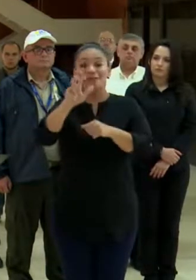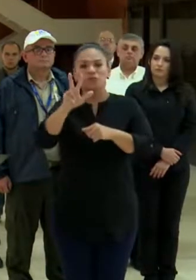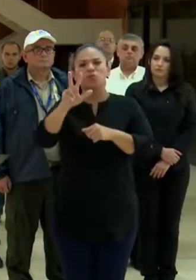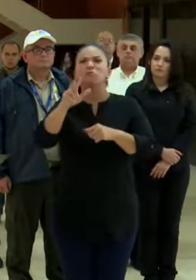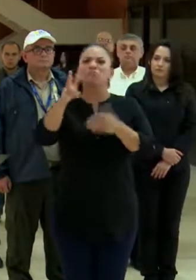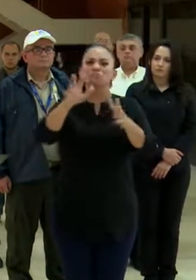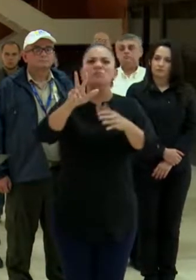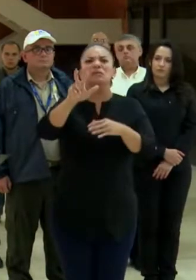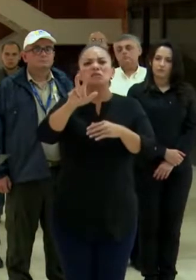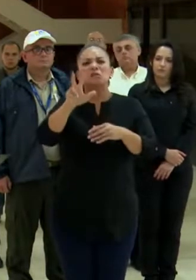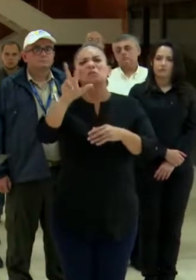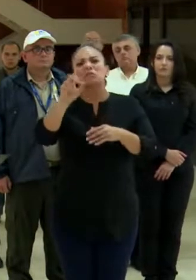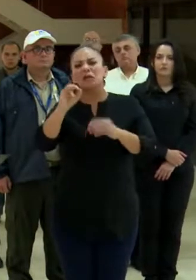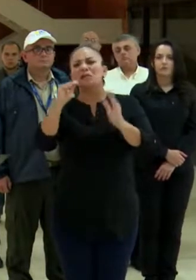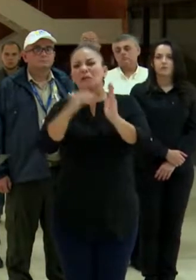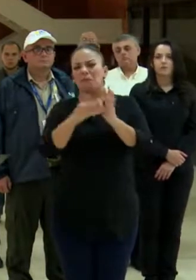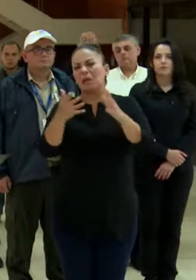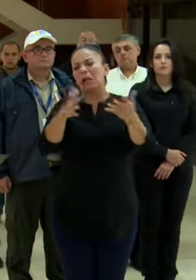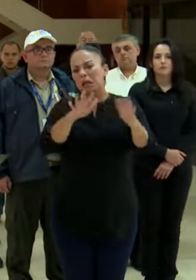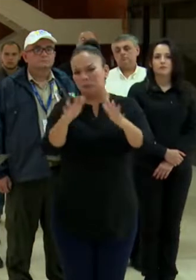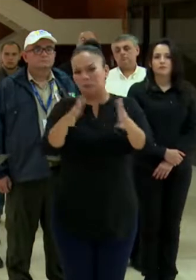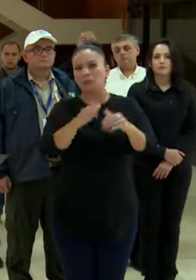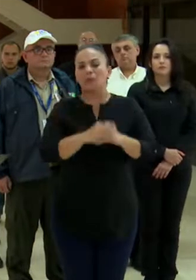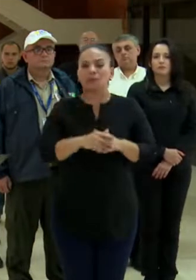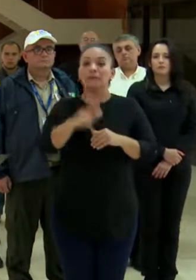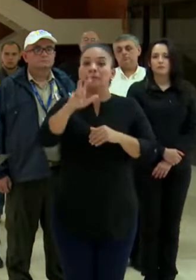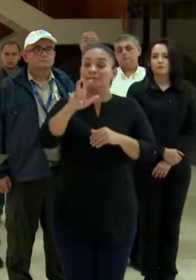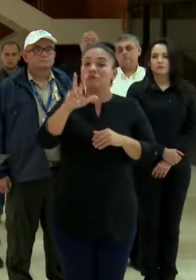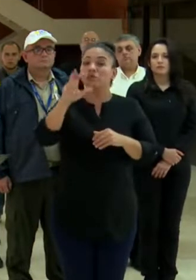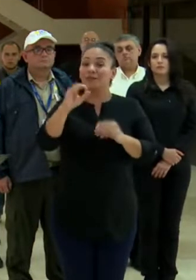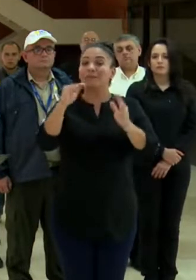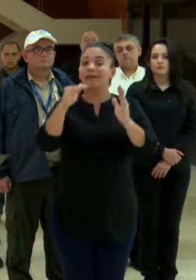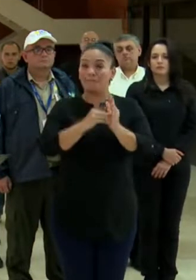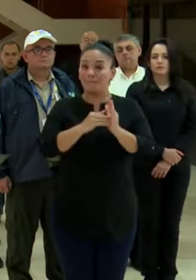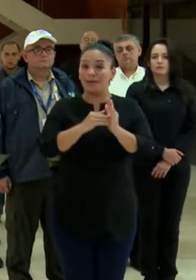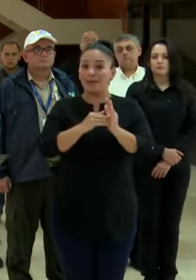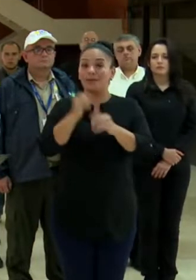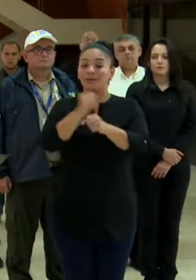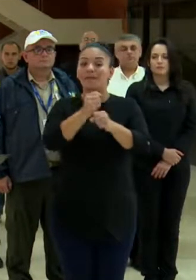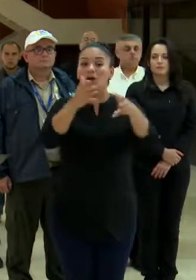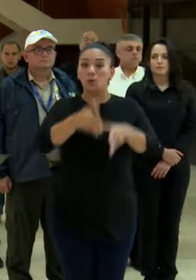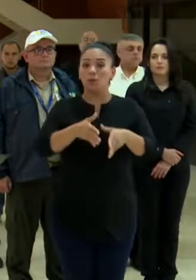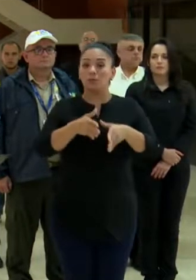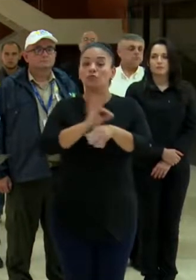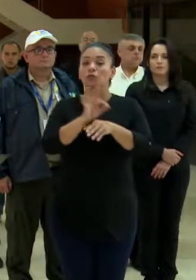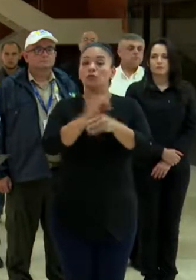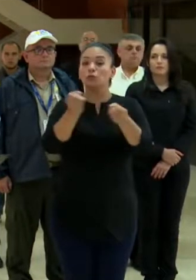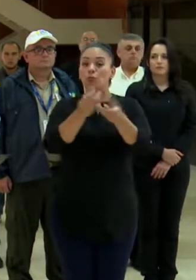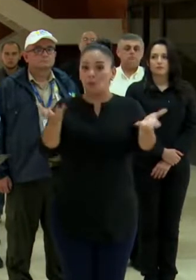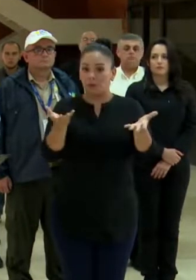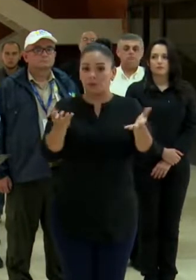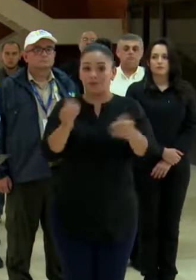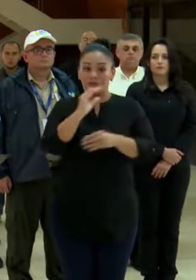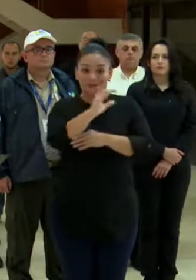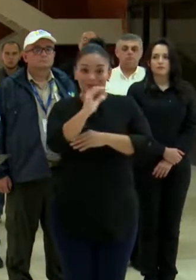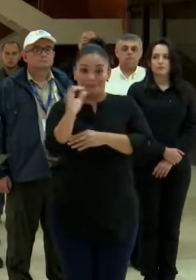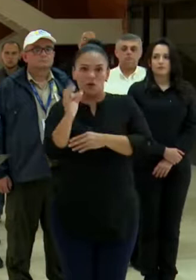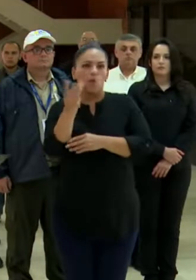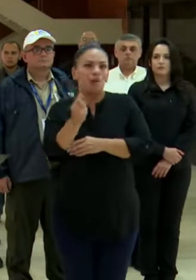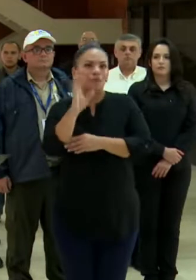más o menos, quítele unos, póngale otros, 330,000 empleados públicos en este país, de los cuales la caja son